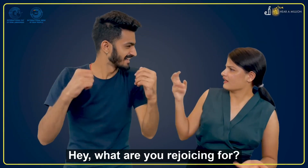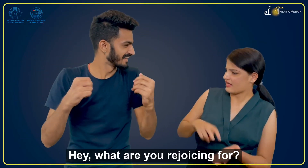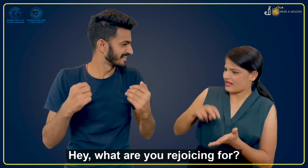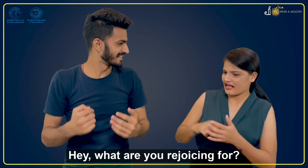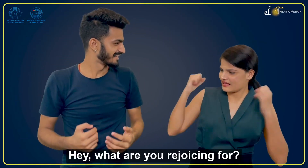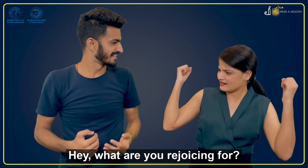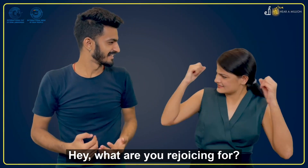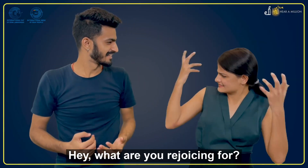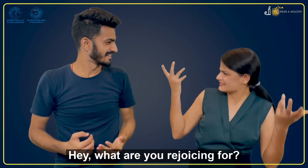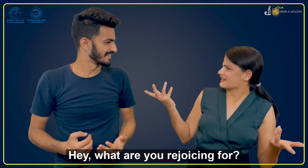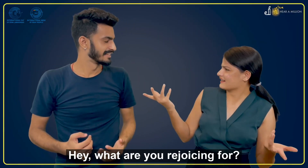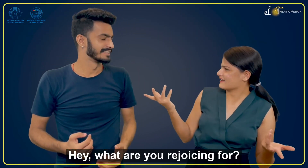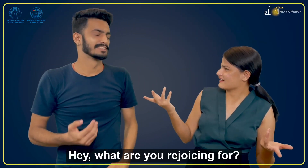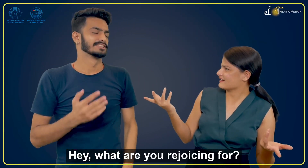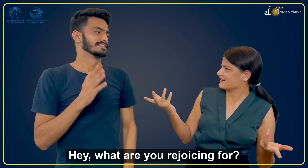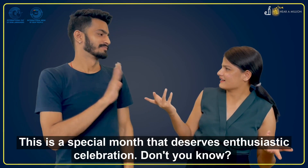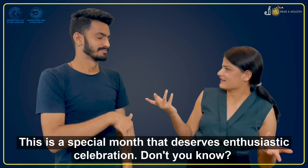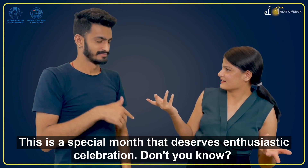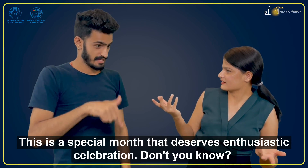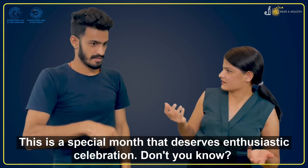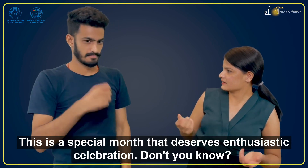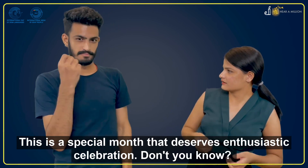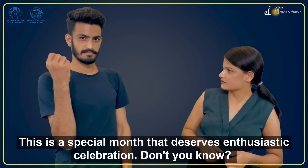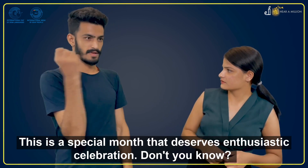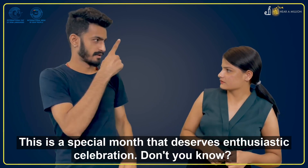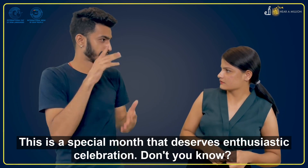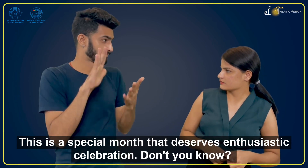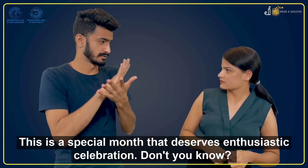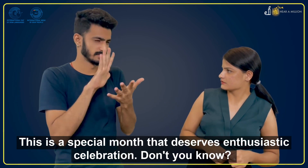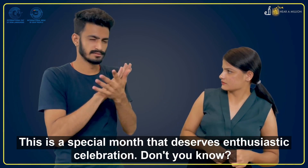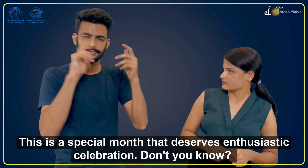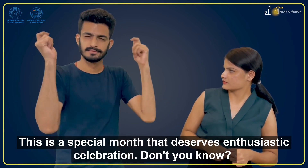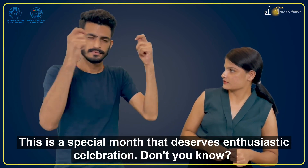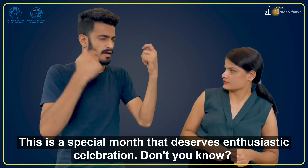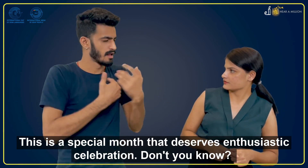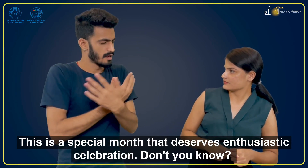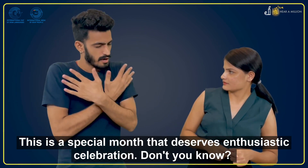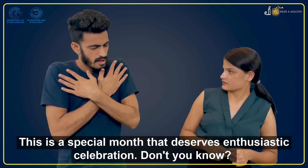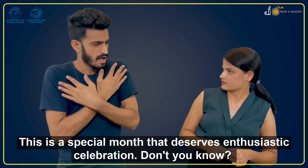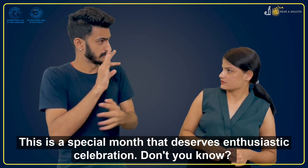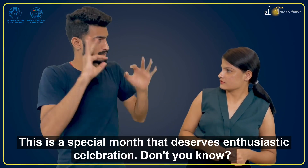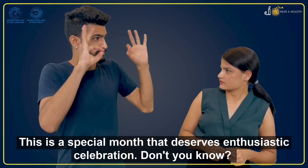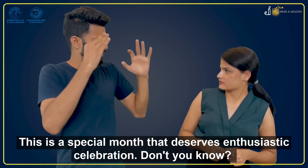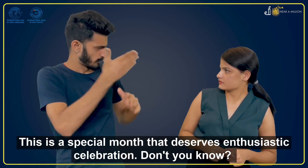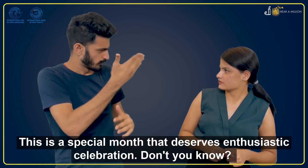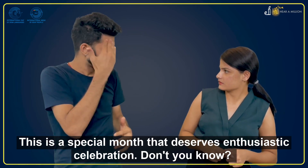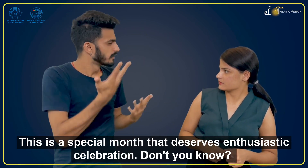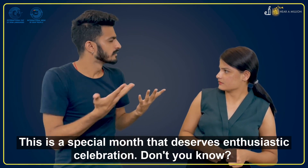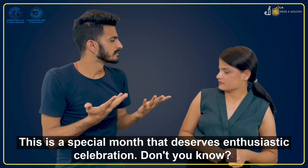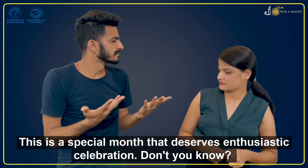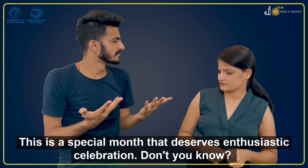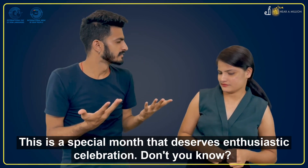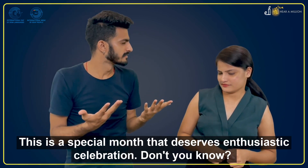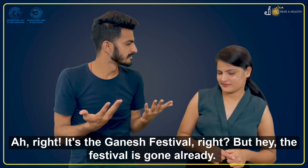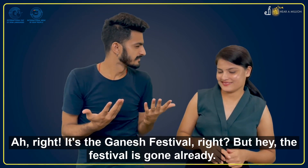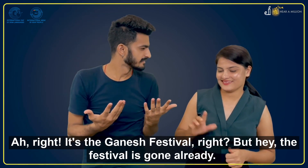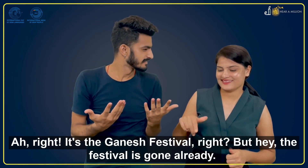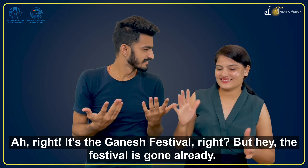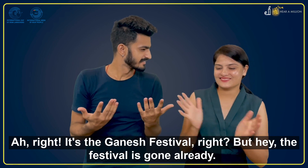से तुम किसी स्केल इतना खुश हो खास महीना है जिसमें जबरदस्त तमन्ना चाहिए तुम्हें नहीं पता आ